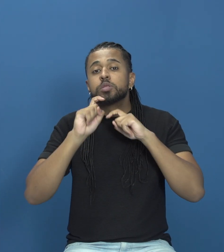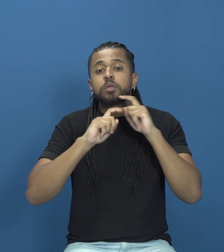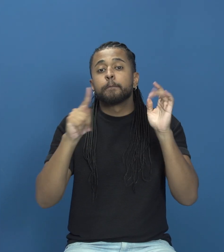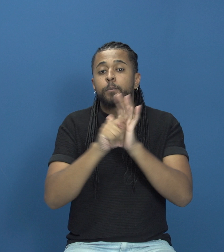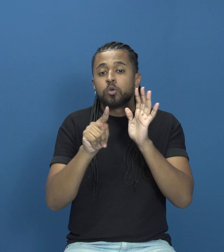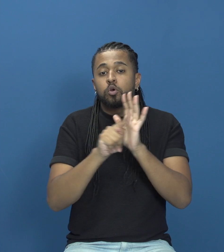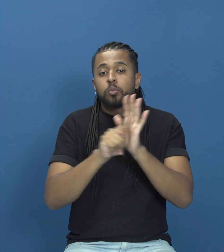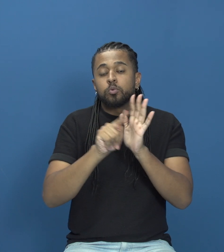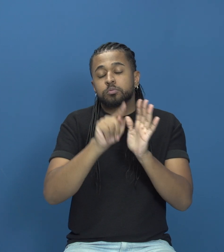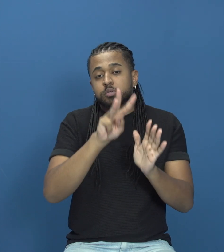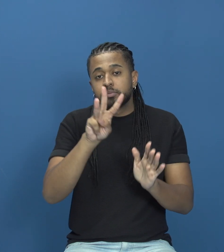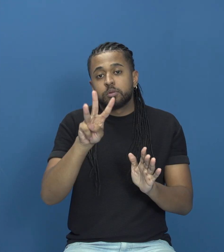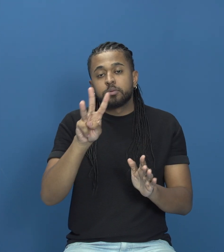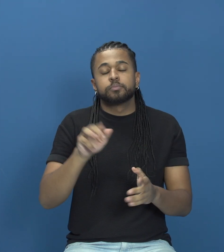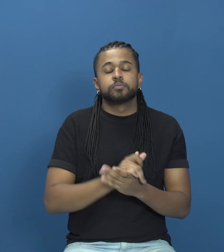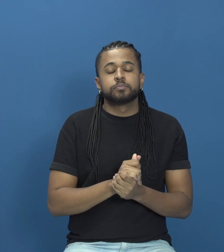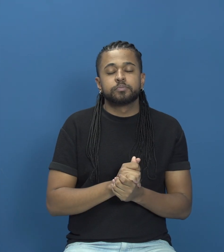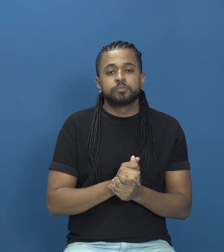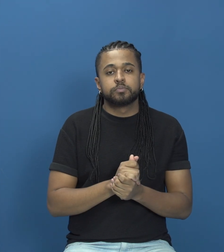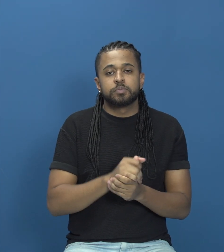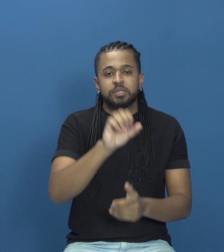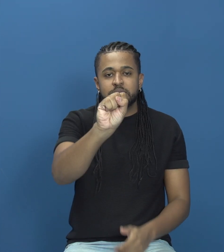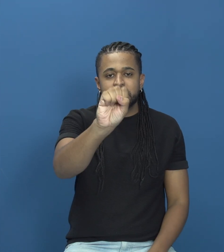por meio do endereço eletrônico